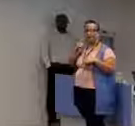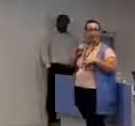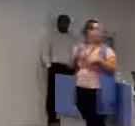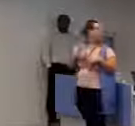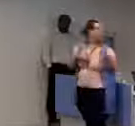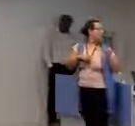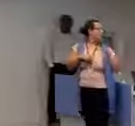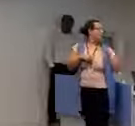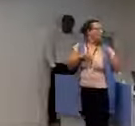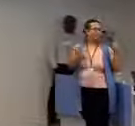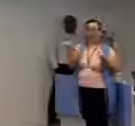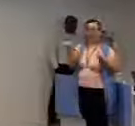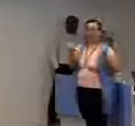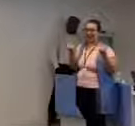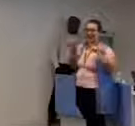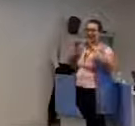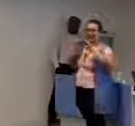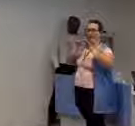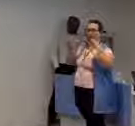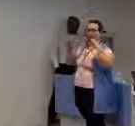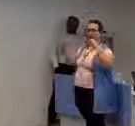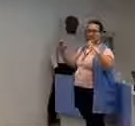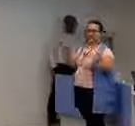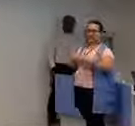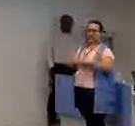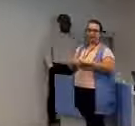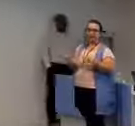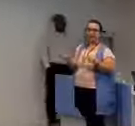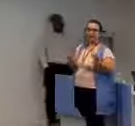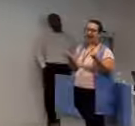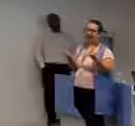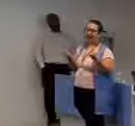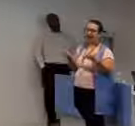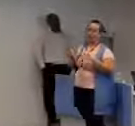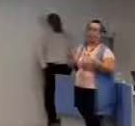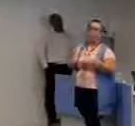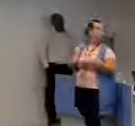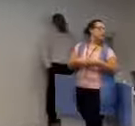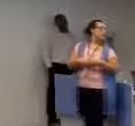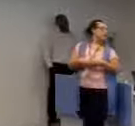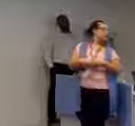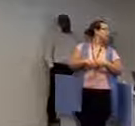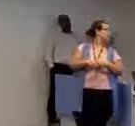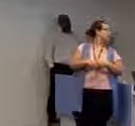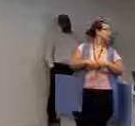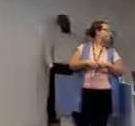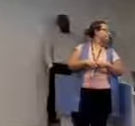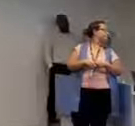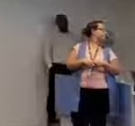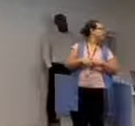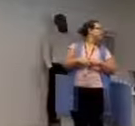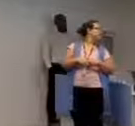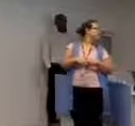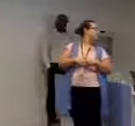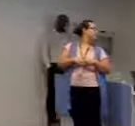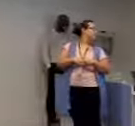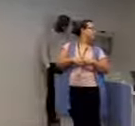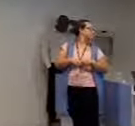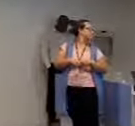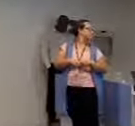de um para-choque, né? Eu tenho várias peças que se combinam entre si, e uma das primeiras coisas que a gente precisa fazer é analisar essa